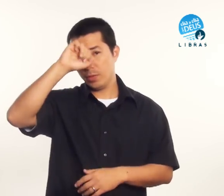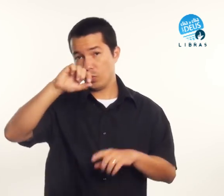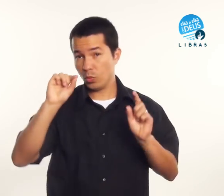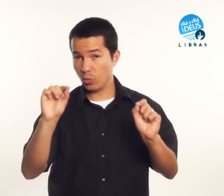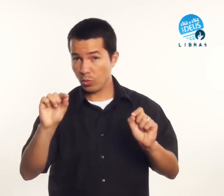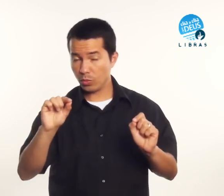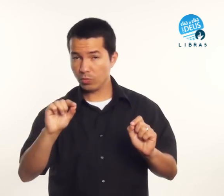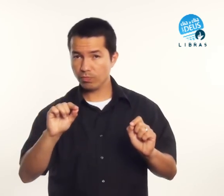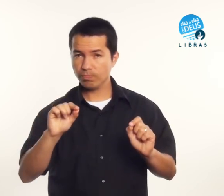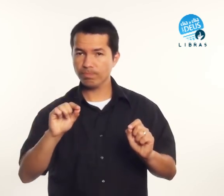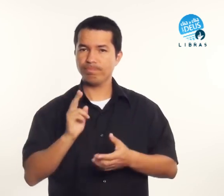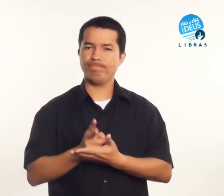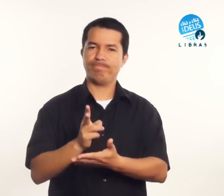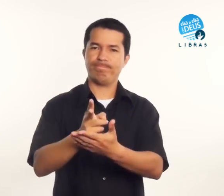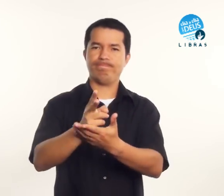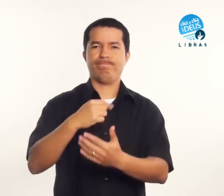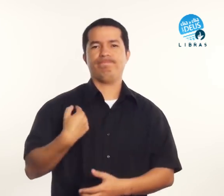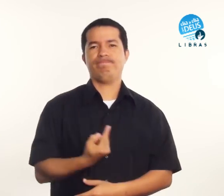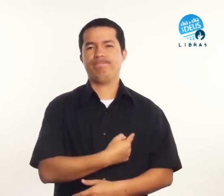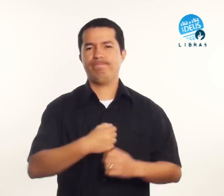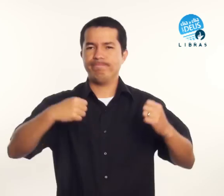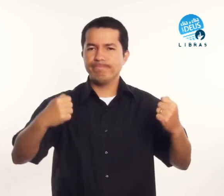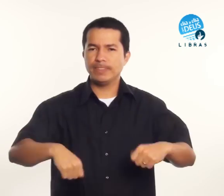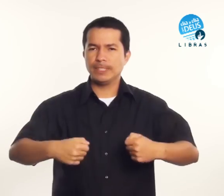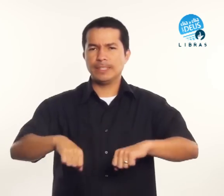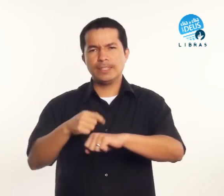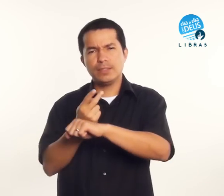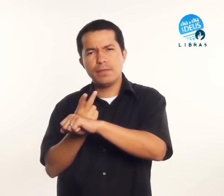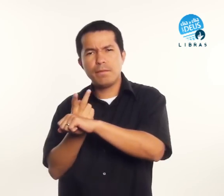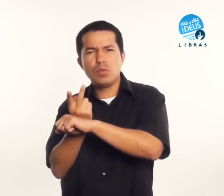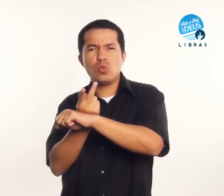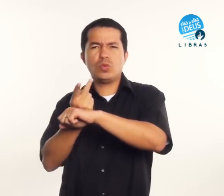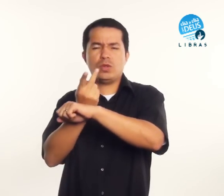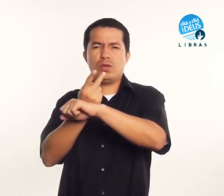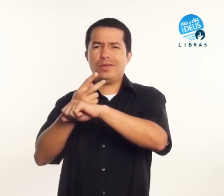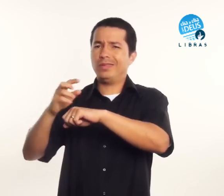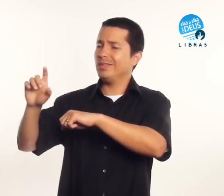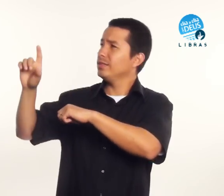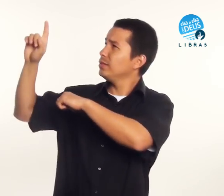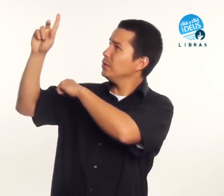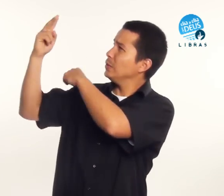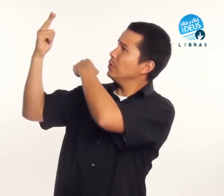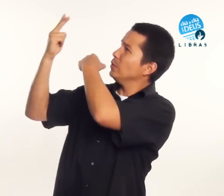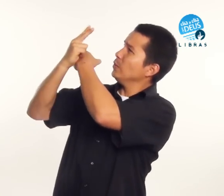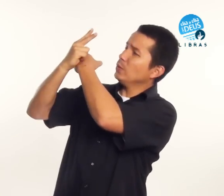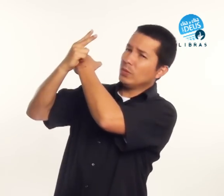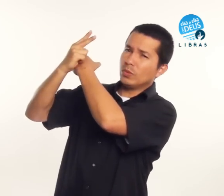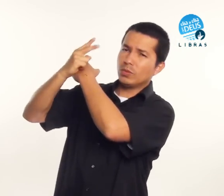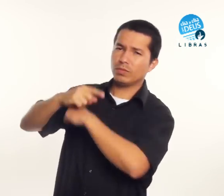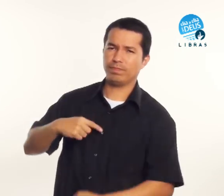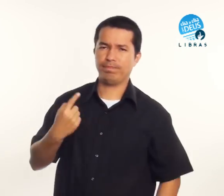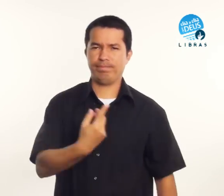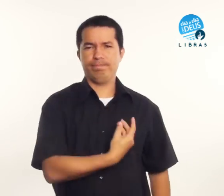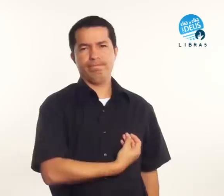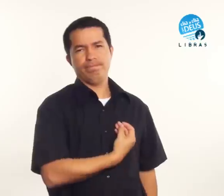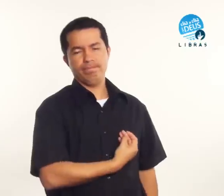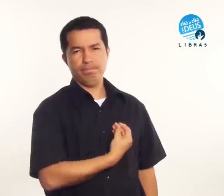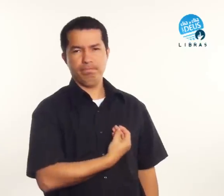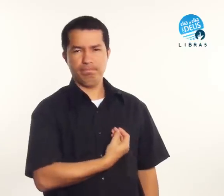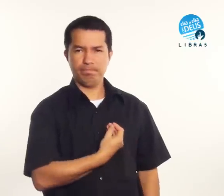de constantemente buscar a proteção de Deus para as nossas vidas.